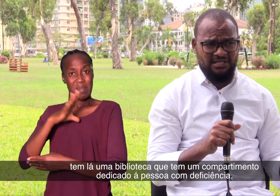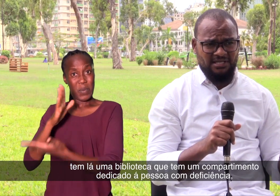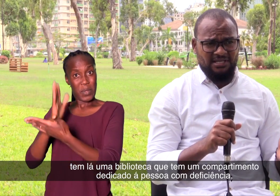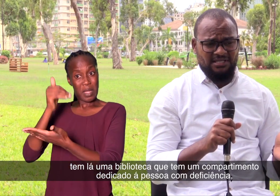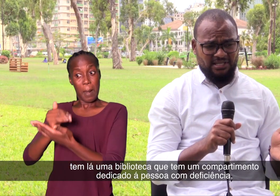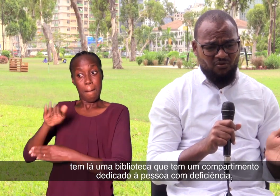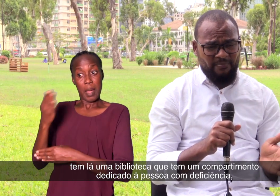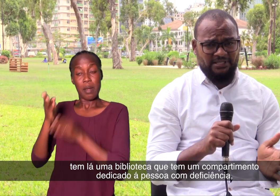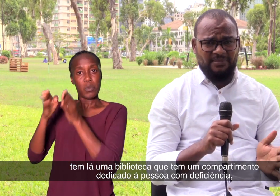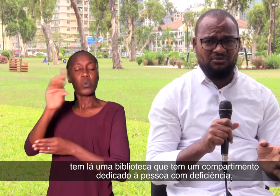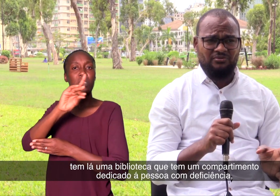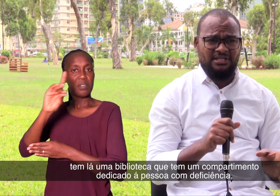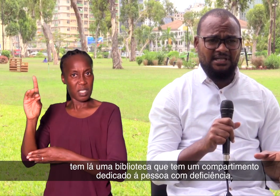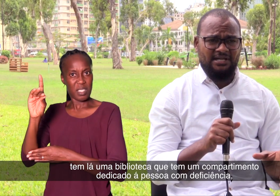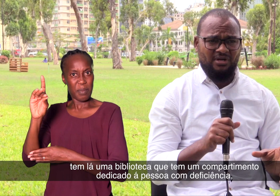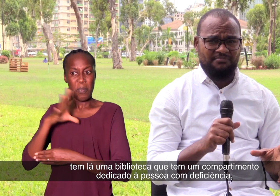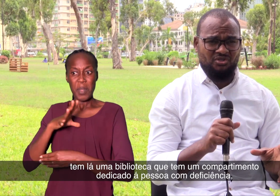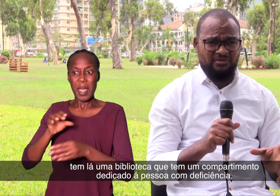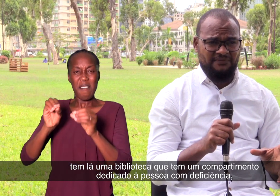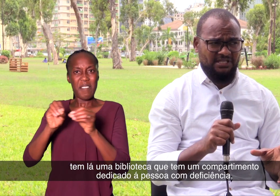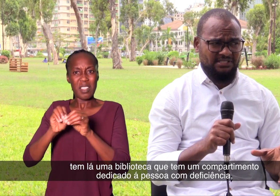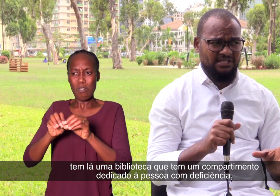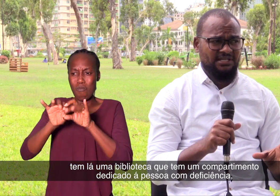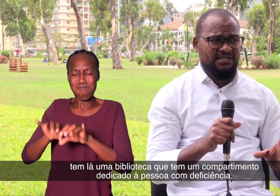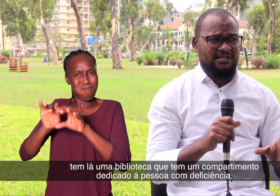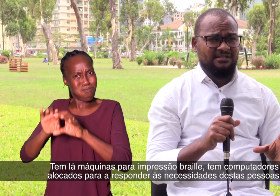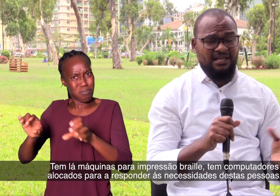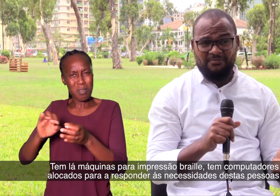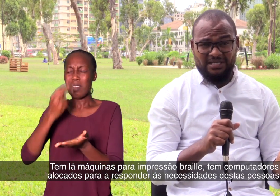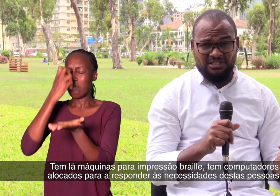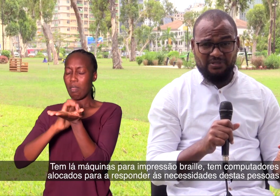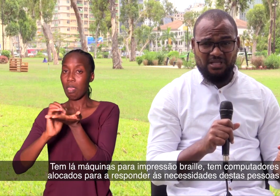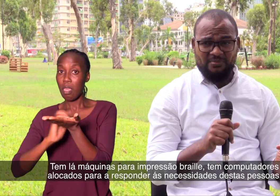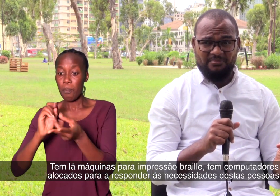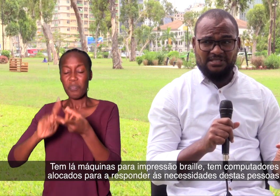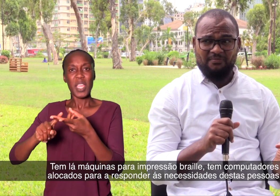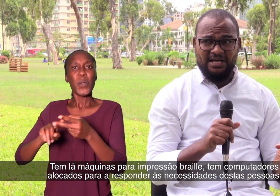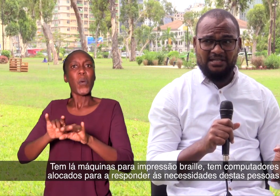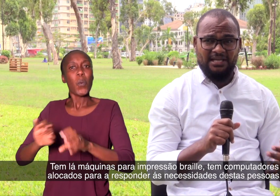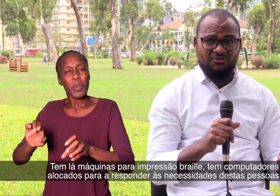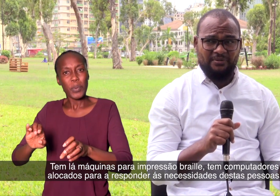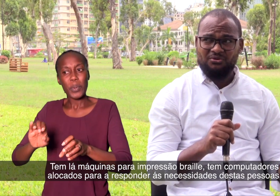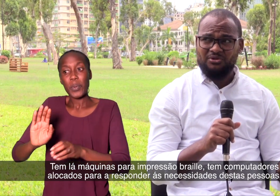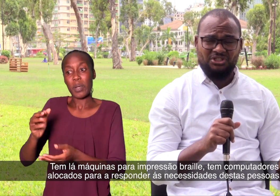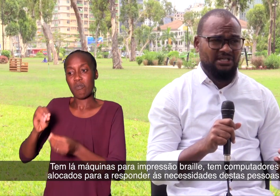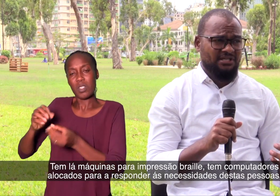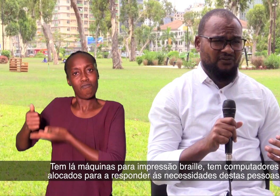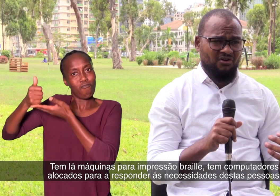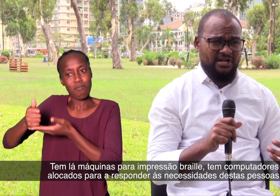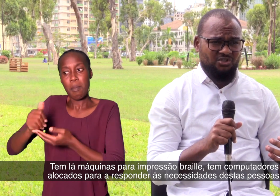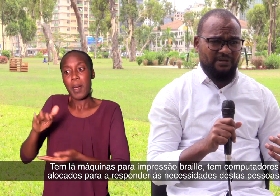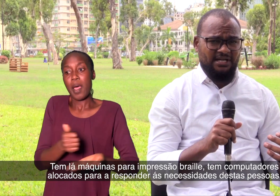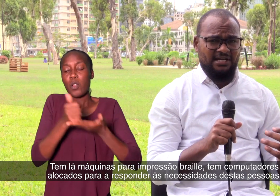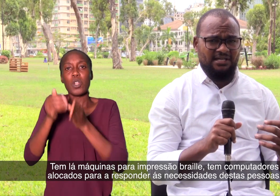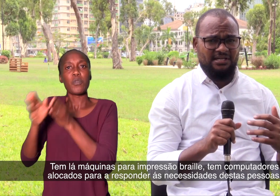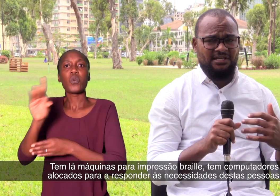biblioteca que tem um compartimento dedicado a pessoas com deficiência. Tem lá máquinas, portanto, para impressão braille, tem lá computadores que